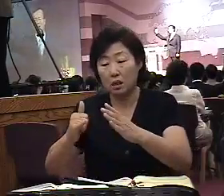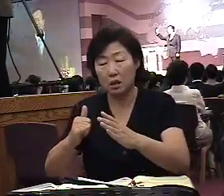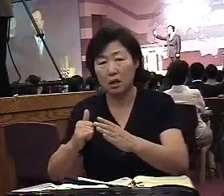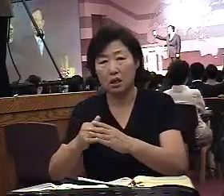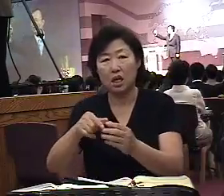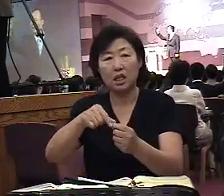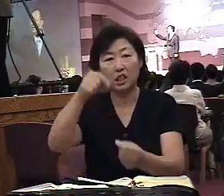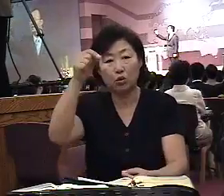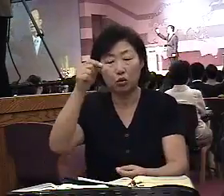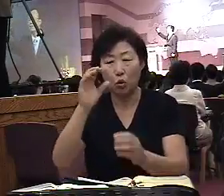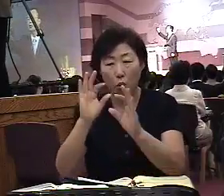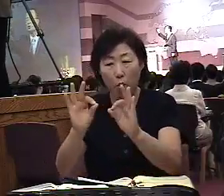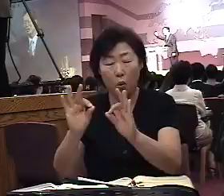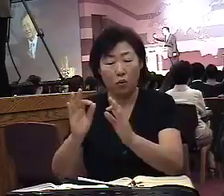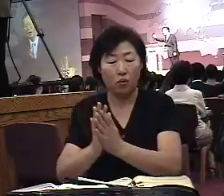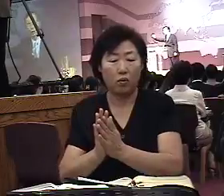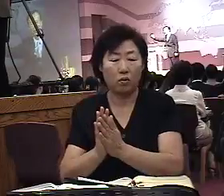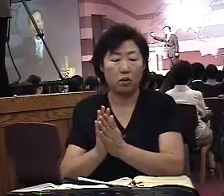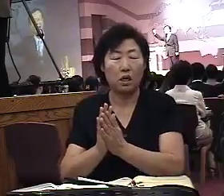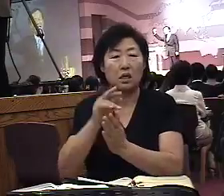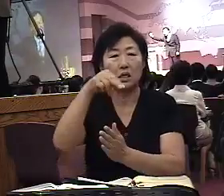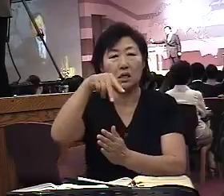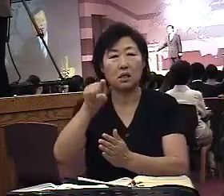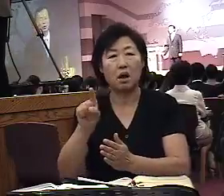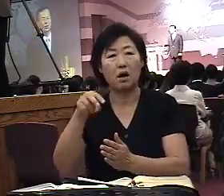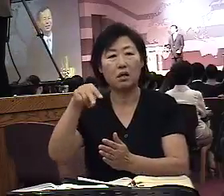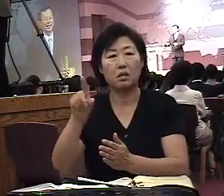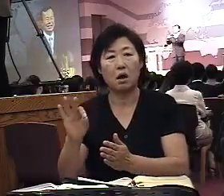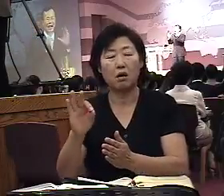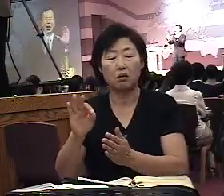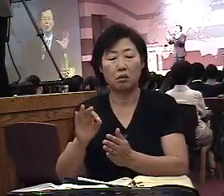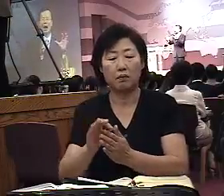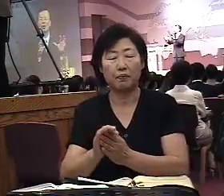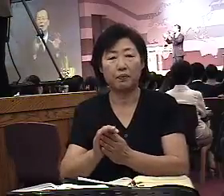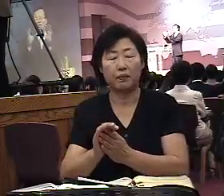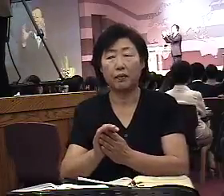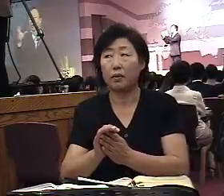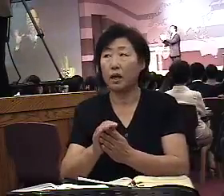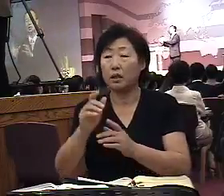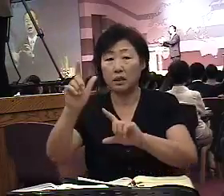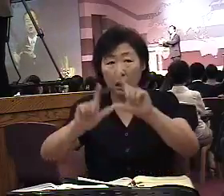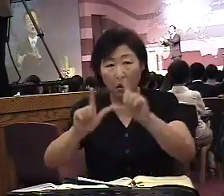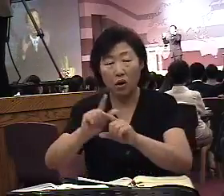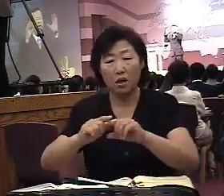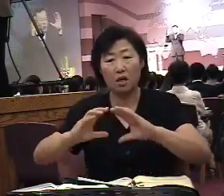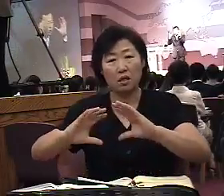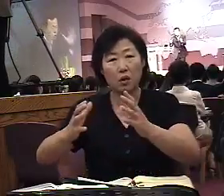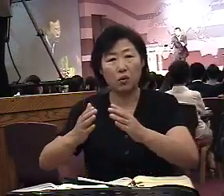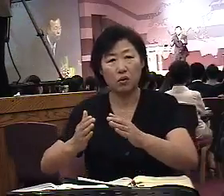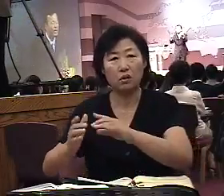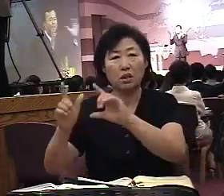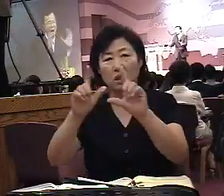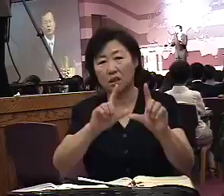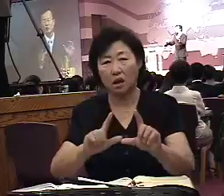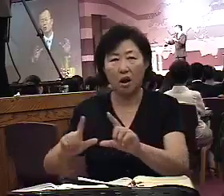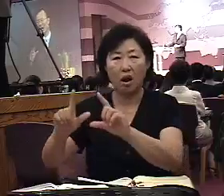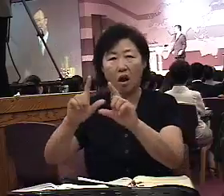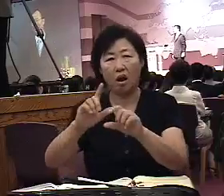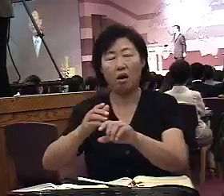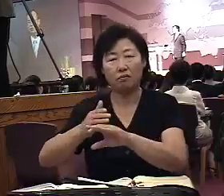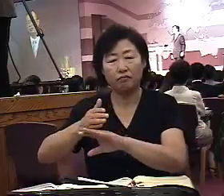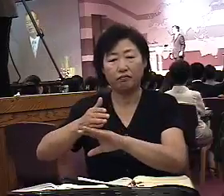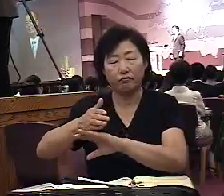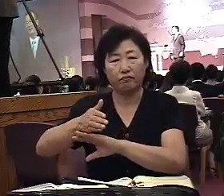기준으로 보는 이 세상의 모든 사상들과 이슈들은 상황과 세월이 지나면서 충분히 바뀔